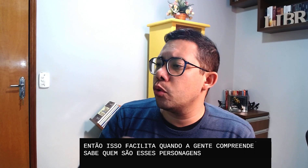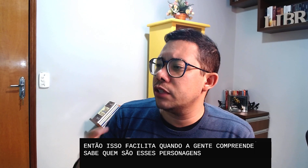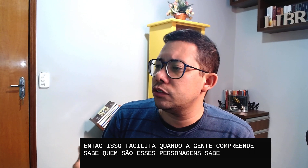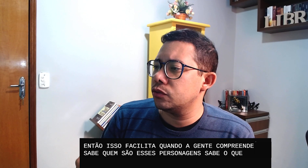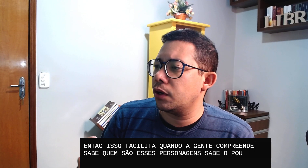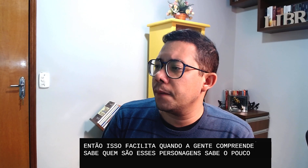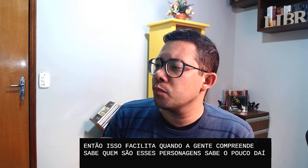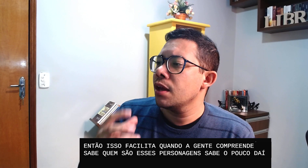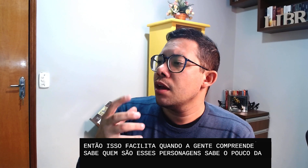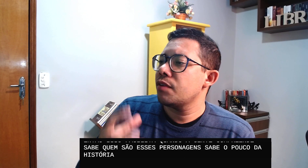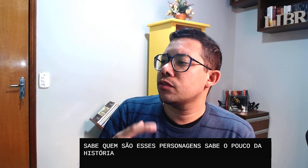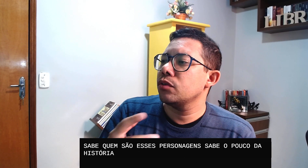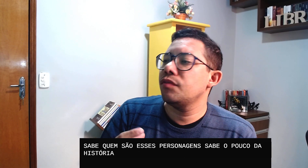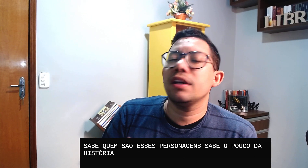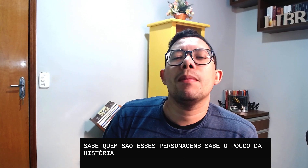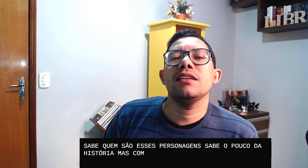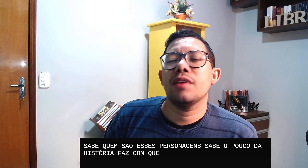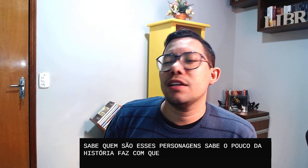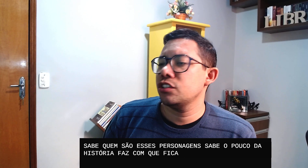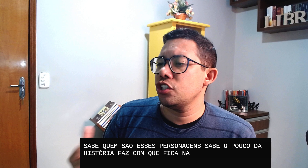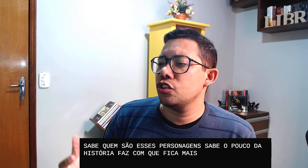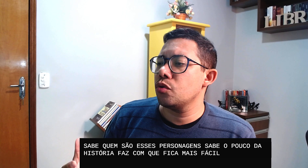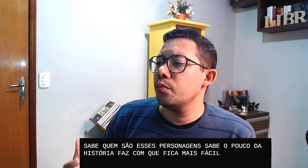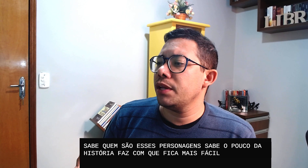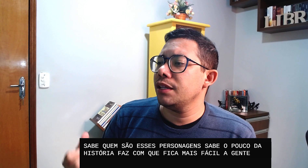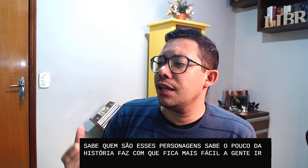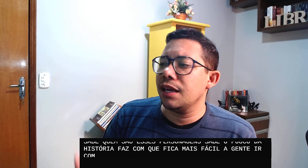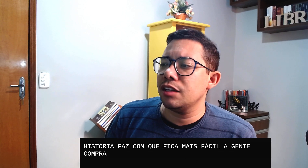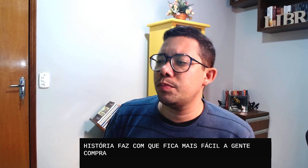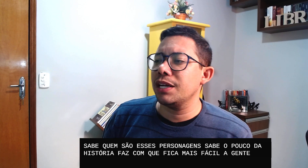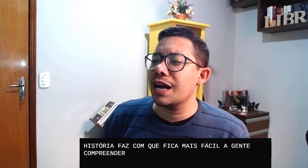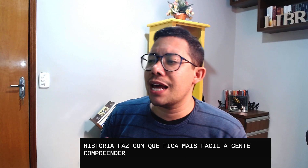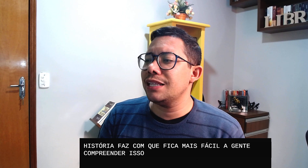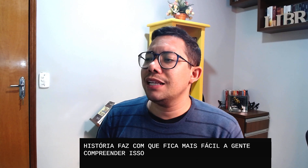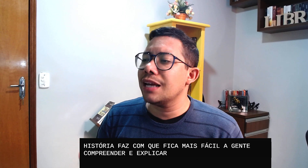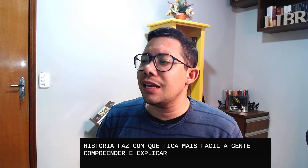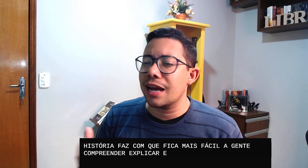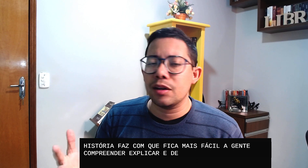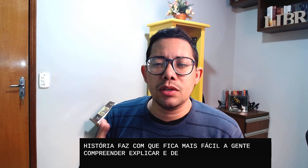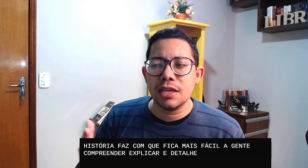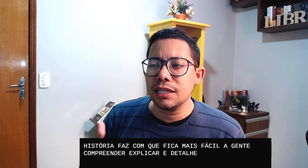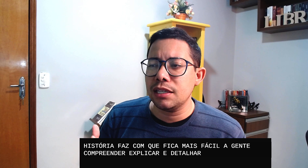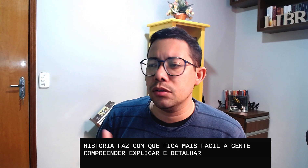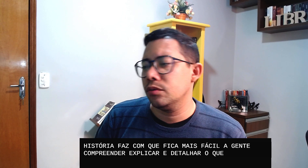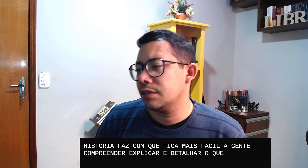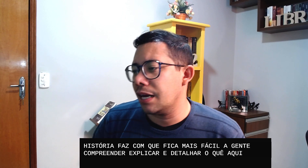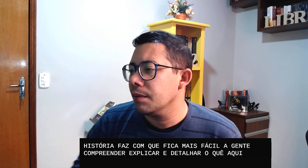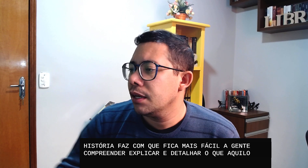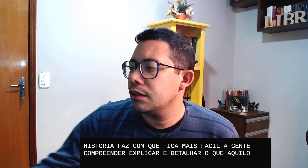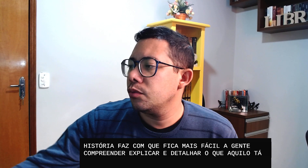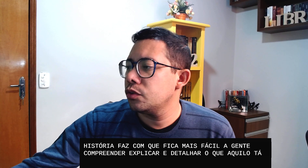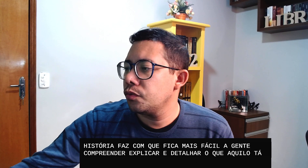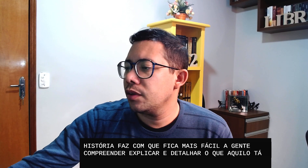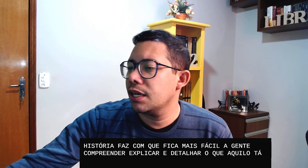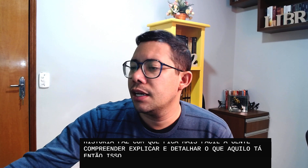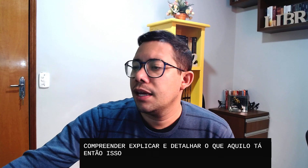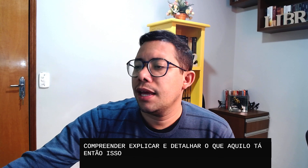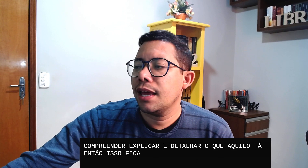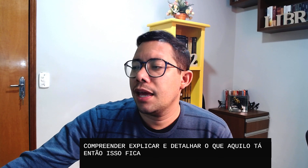da história, faz com que fica mais fácil a gente compreender, explicar e detalhar o que é aquilo, tá? Então isso fica